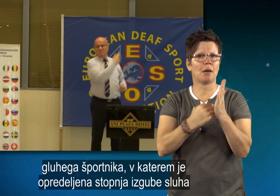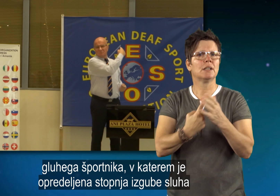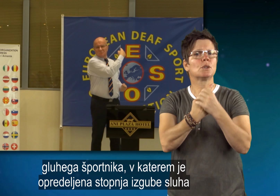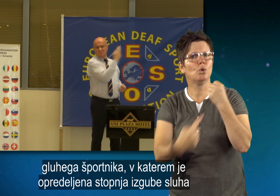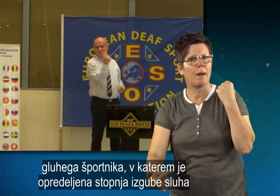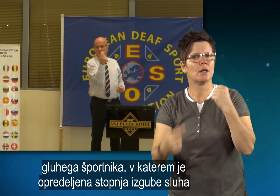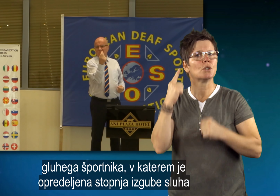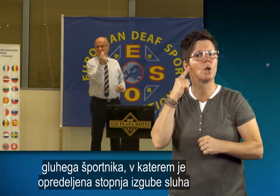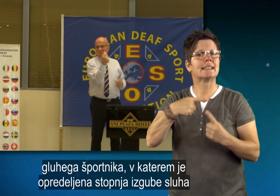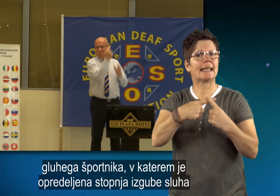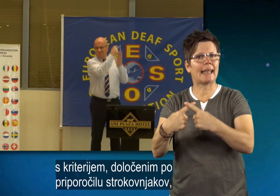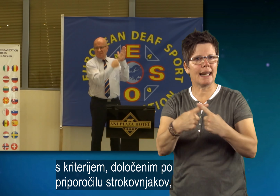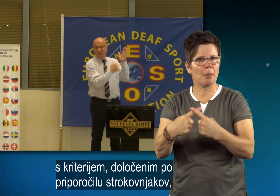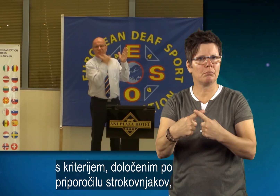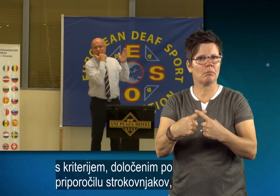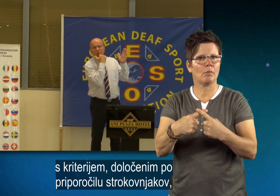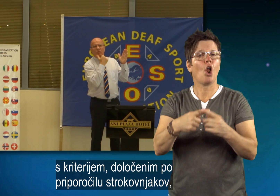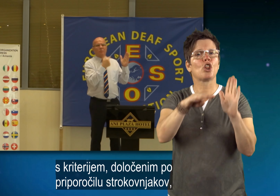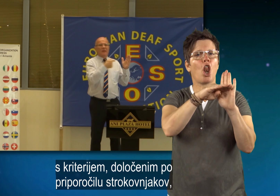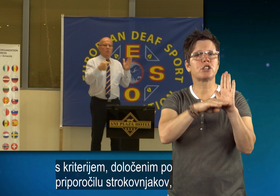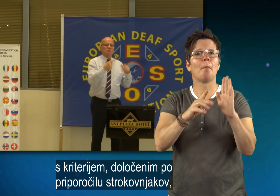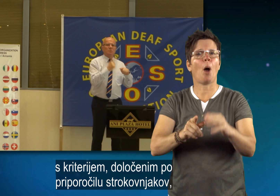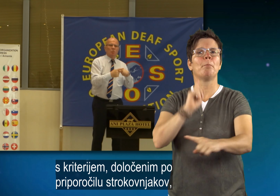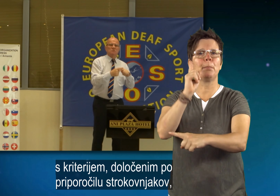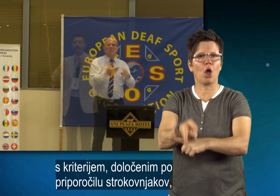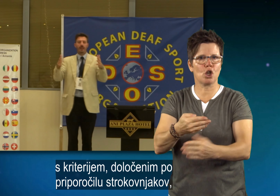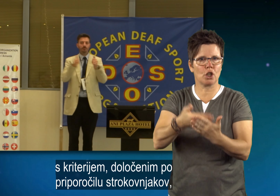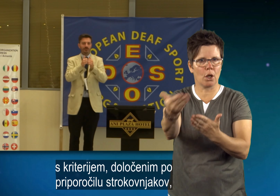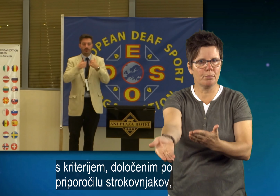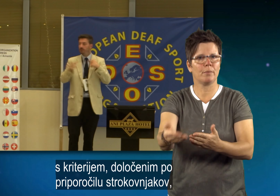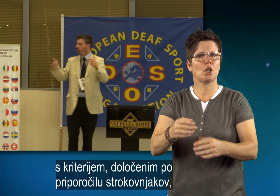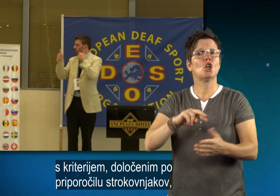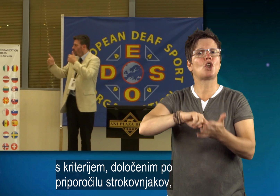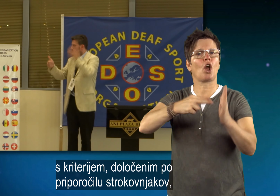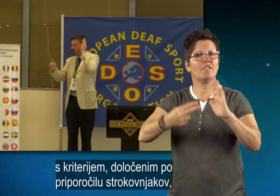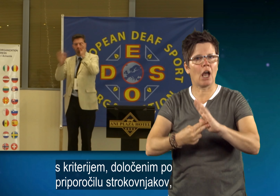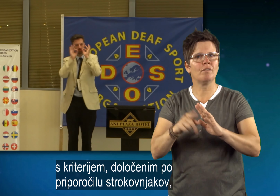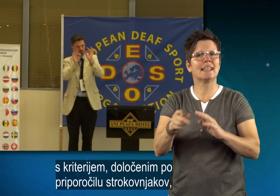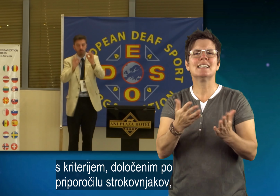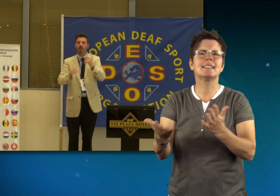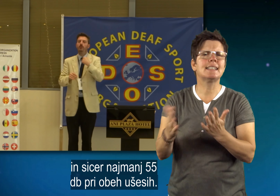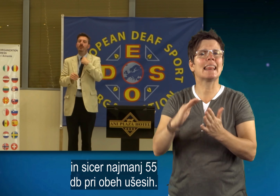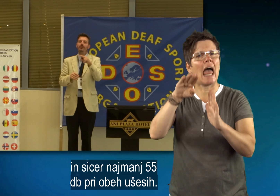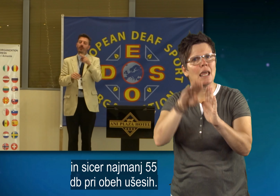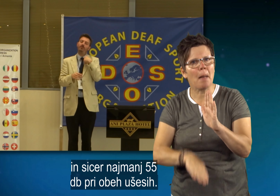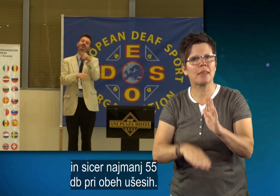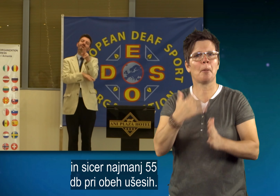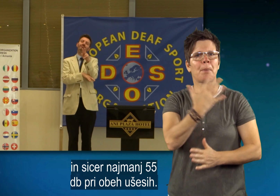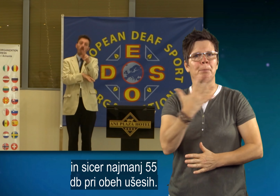s kriterijem, določenim po priporočilu strokovnjakov, in sicer najmanj 55 decibelov pri obeh